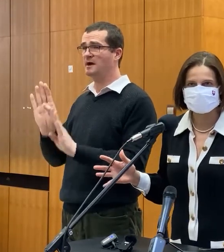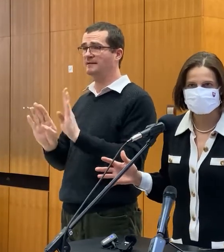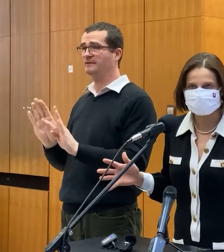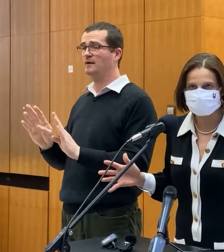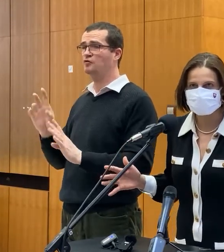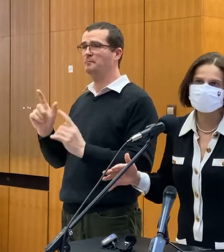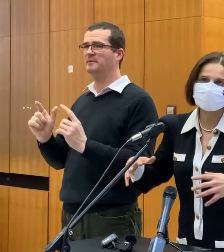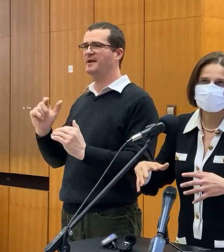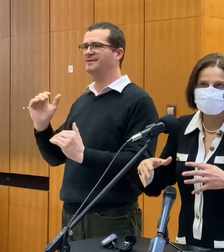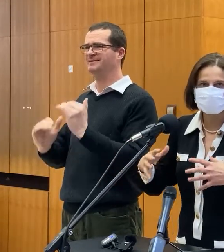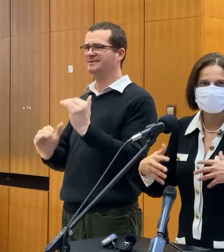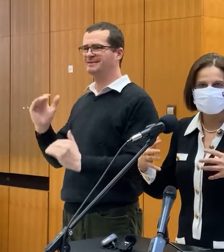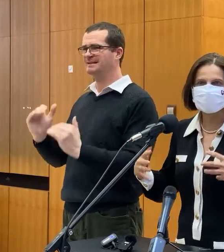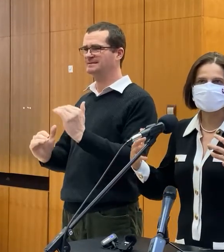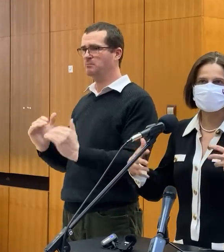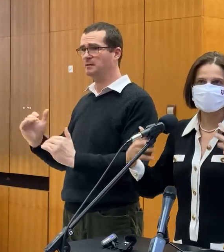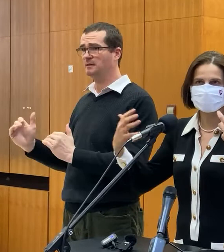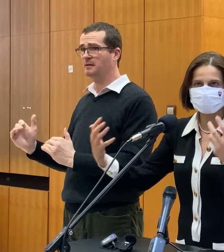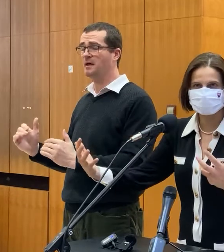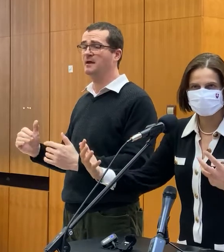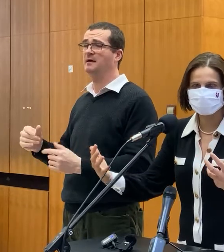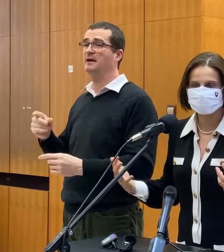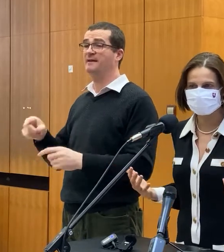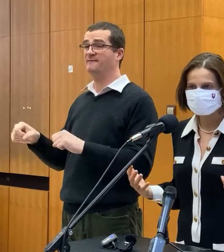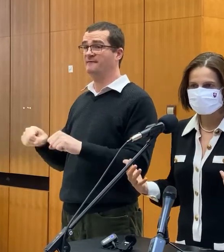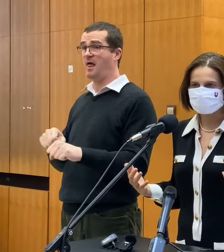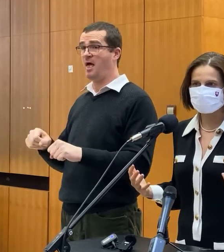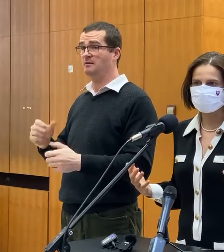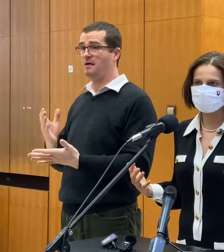je destabilizácia a podľa mňa, ak jednoznačne vláda